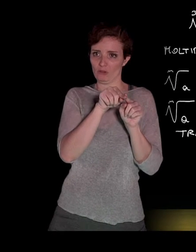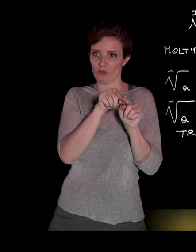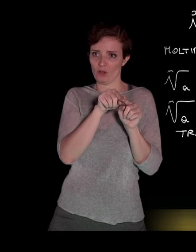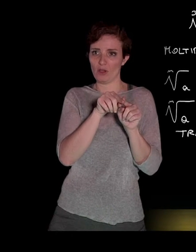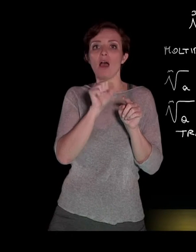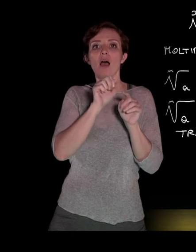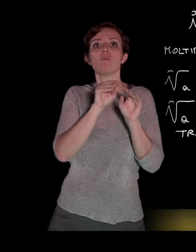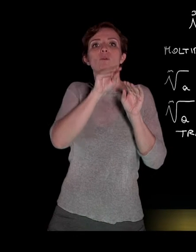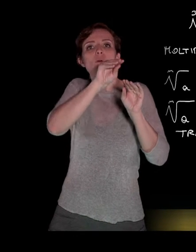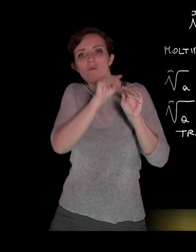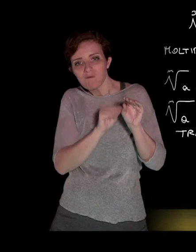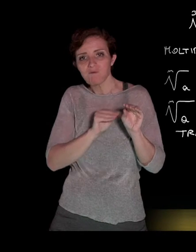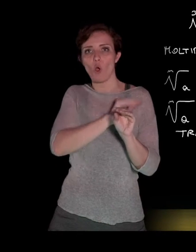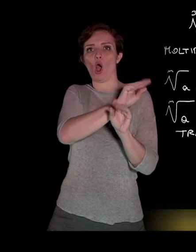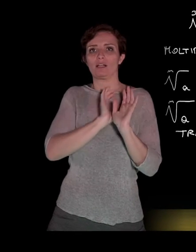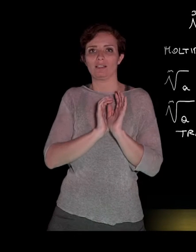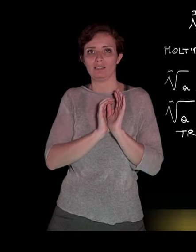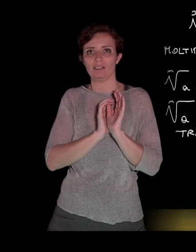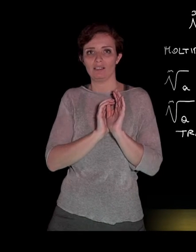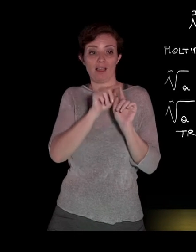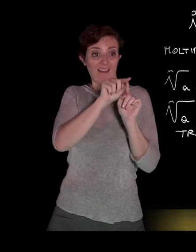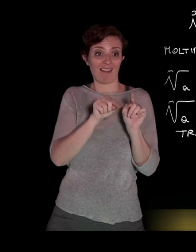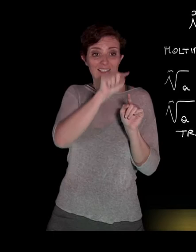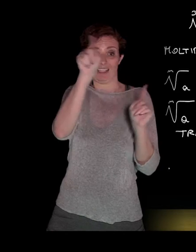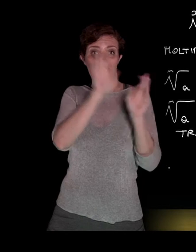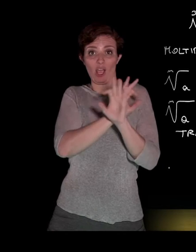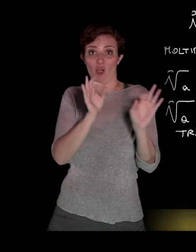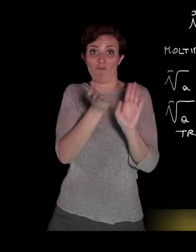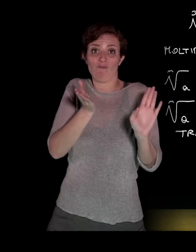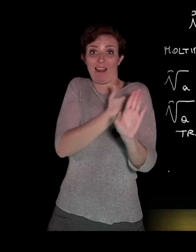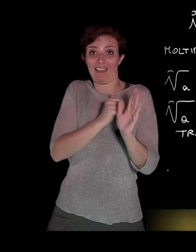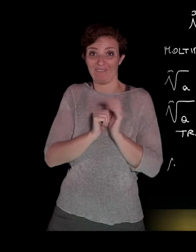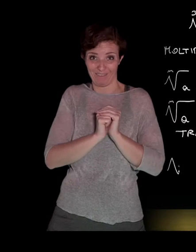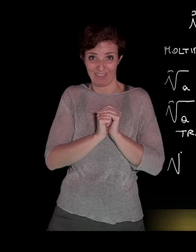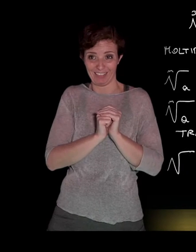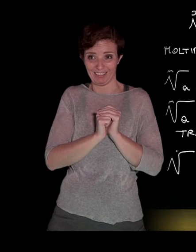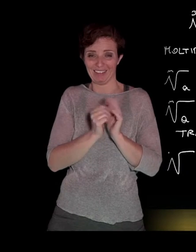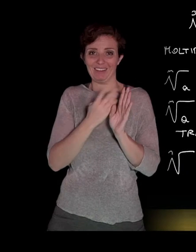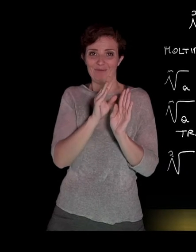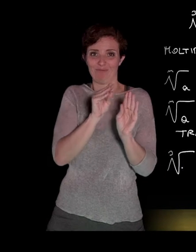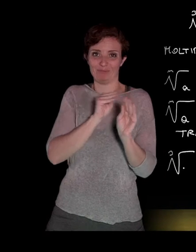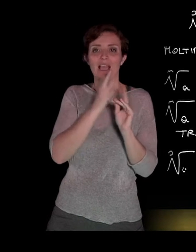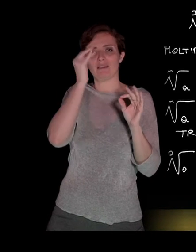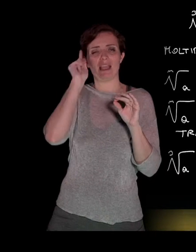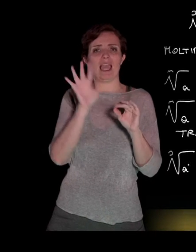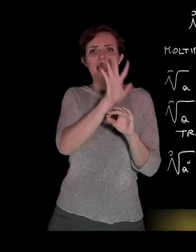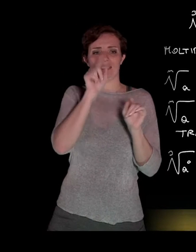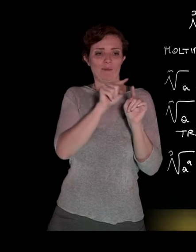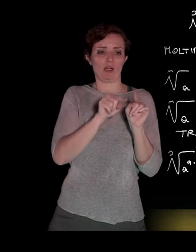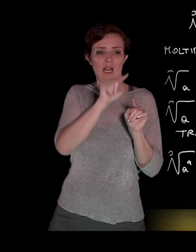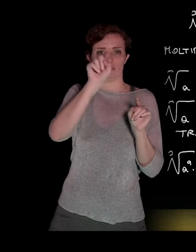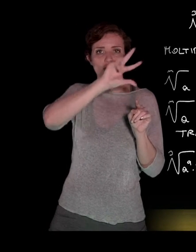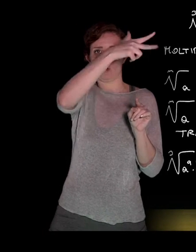fuori però dal segno di radicale facciamo direttamente un esempio quindi noi abbiamo radice cubica di alano